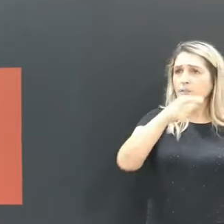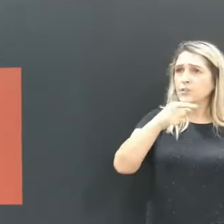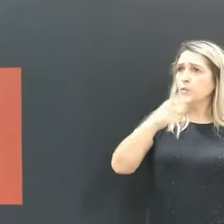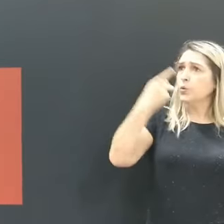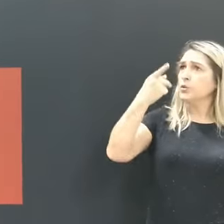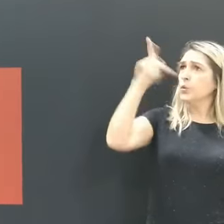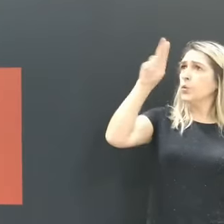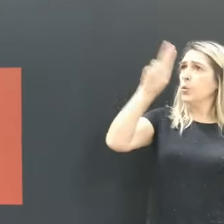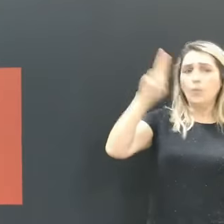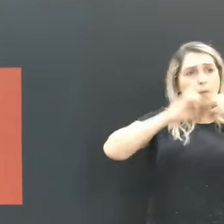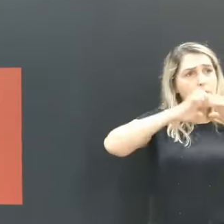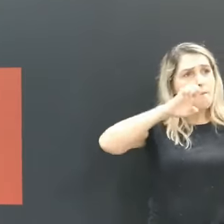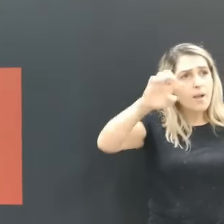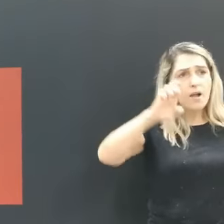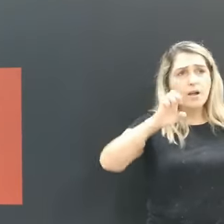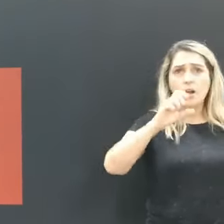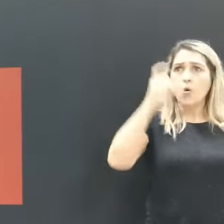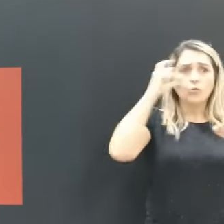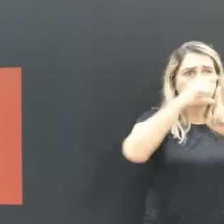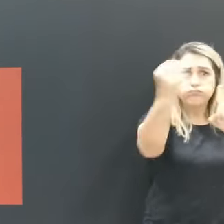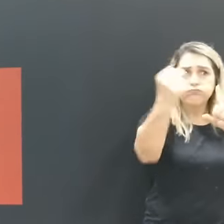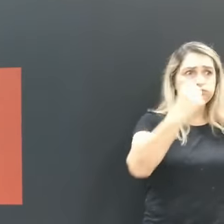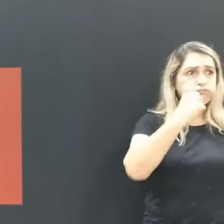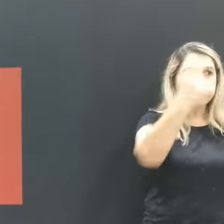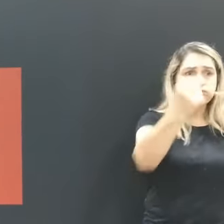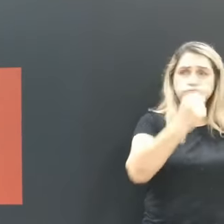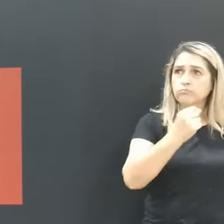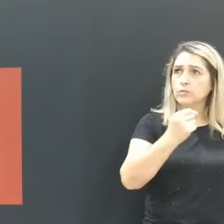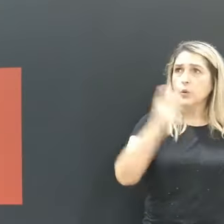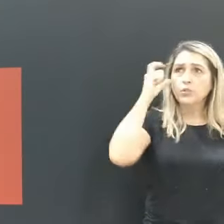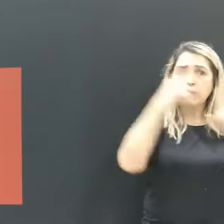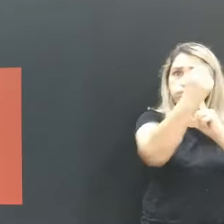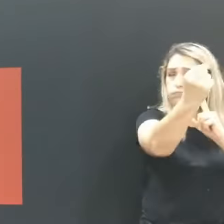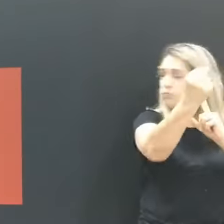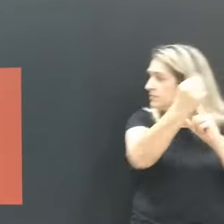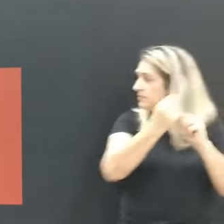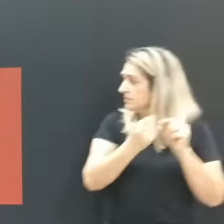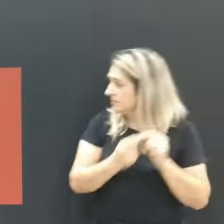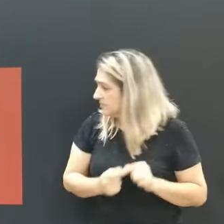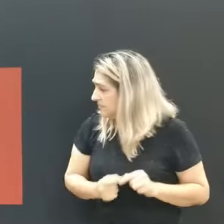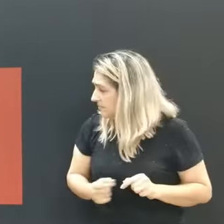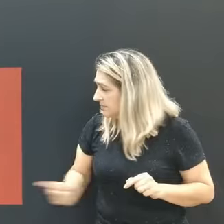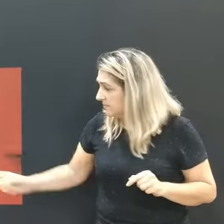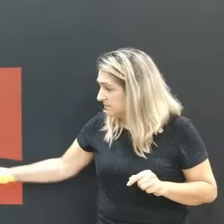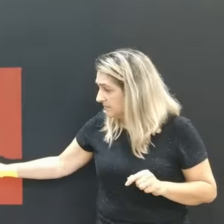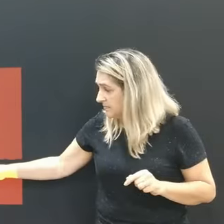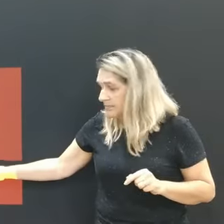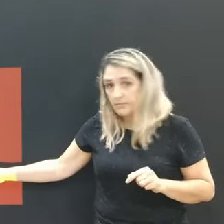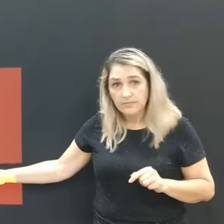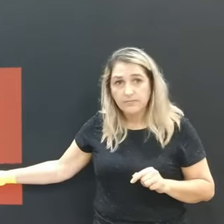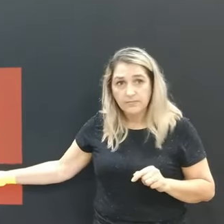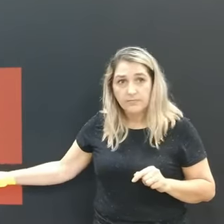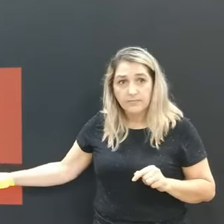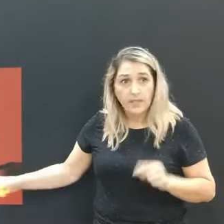milagres. Mas vamos entender o que isso quer dizer. Existem pessoas que no dia em